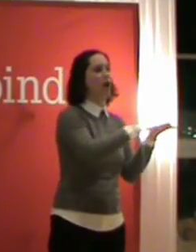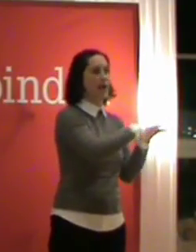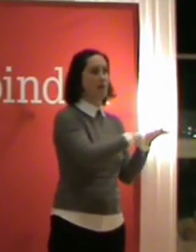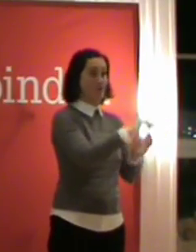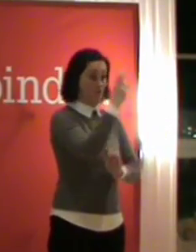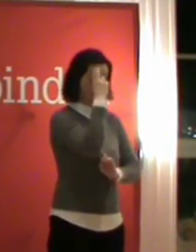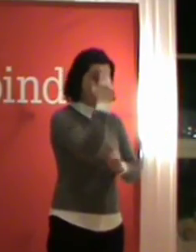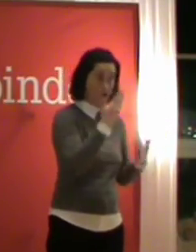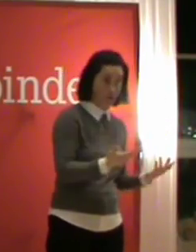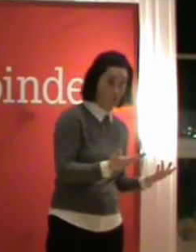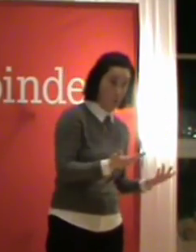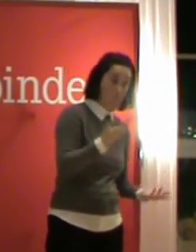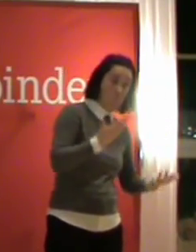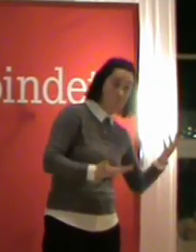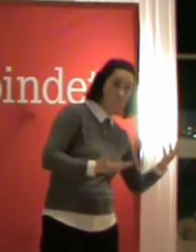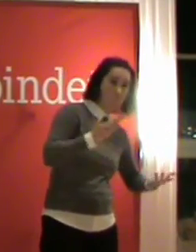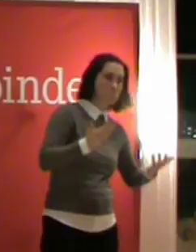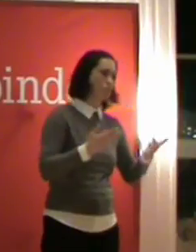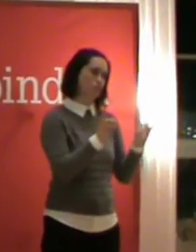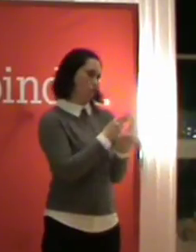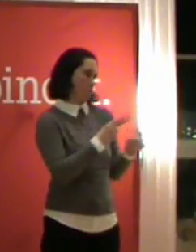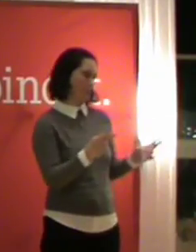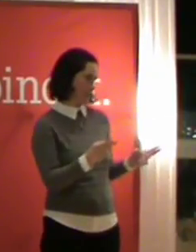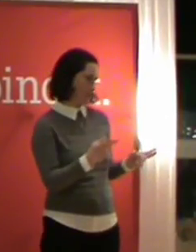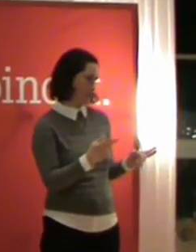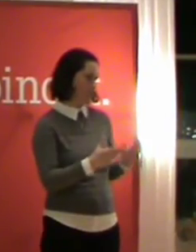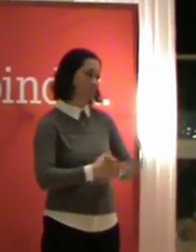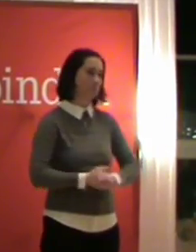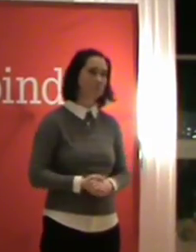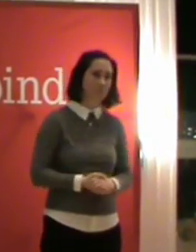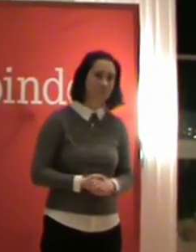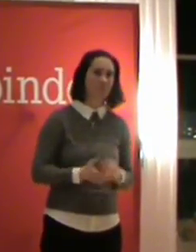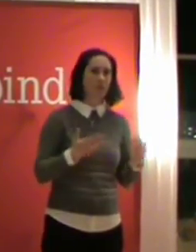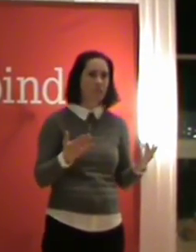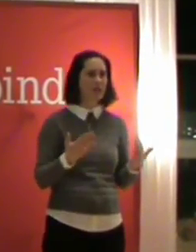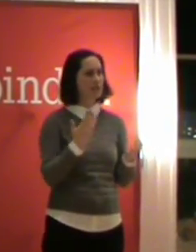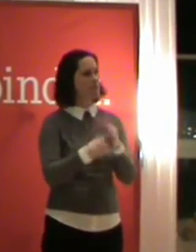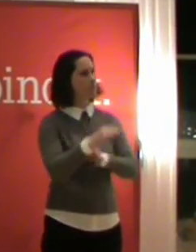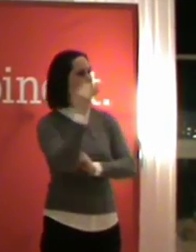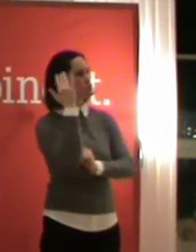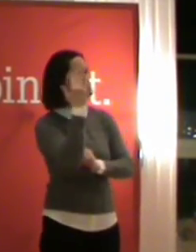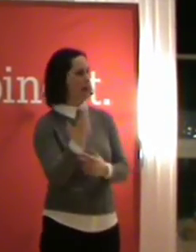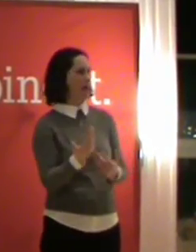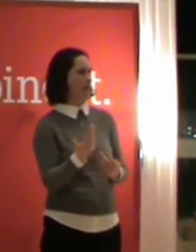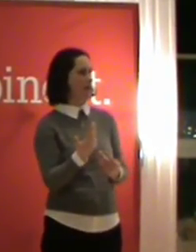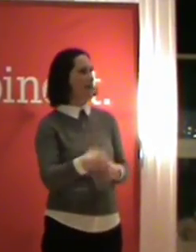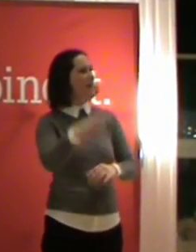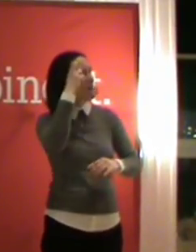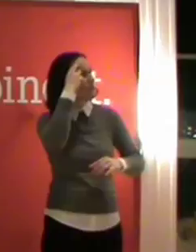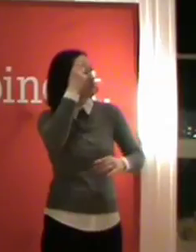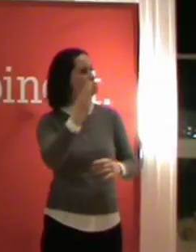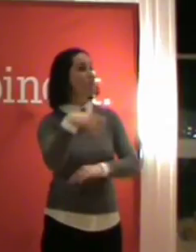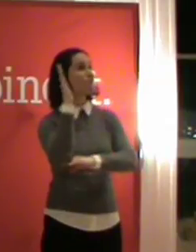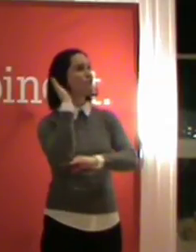Wissenschaft? Möglicherweise auch das nicht. Aber dann ist auch die Frage, was ist wissenschaftlicher